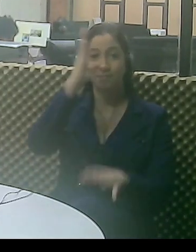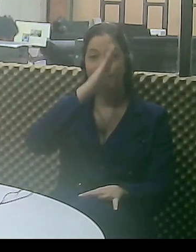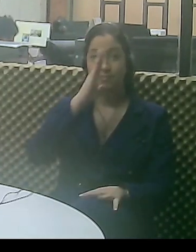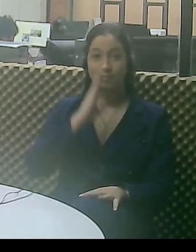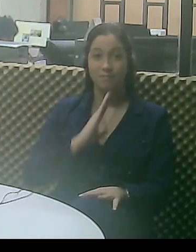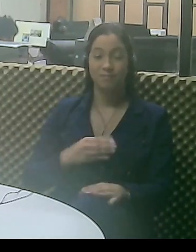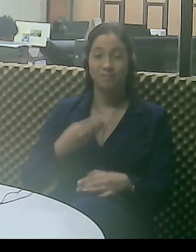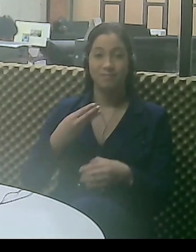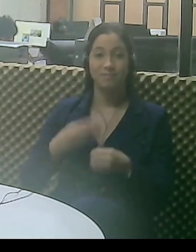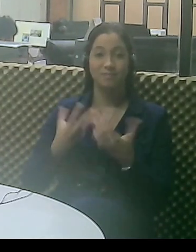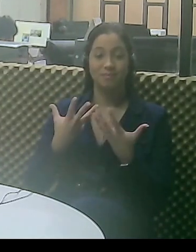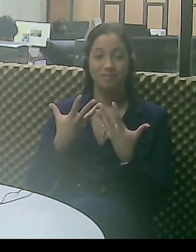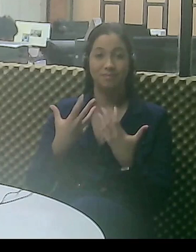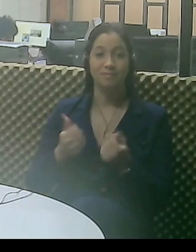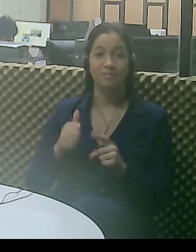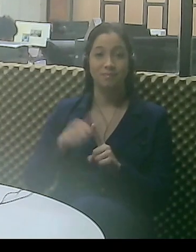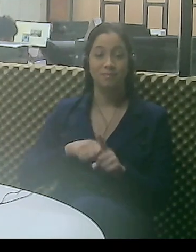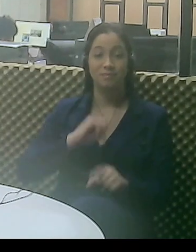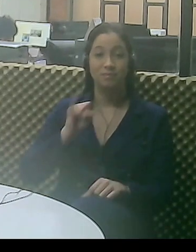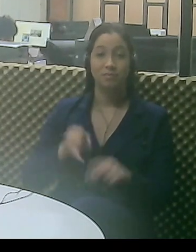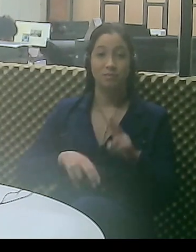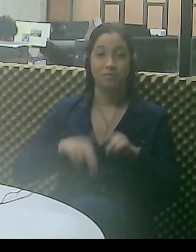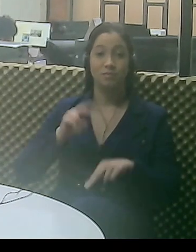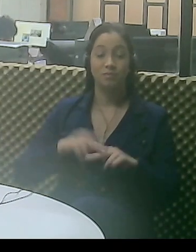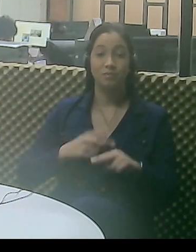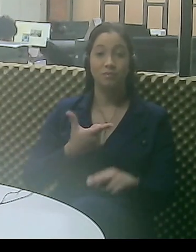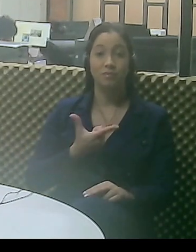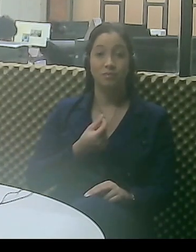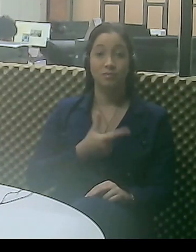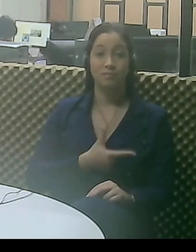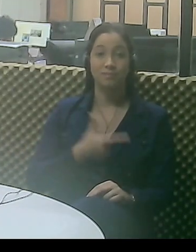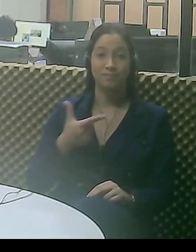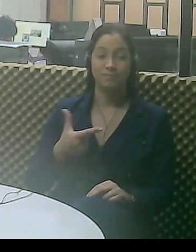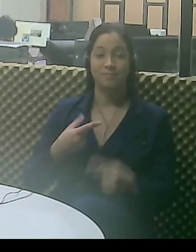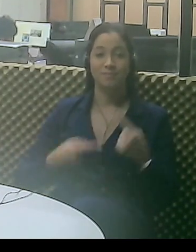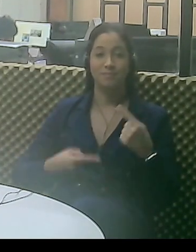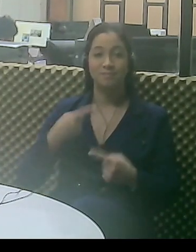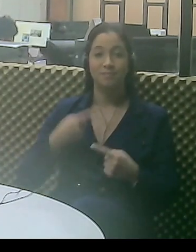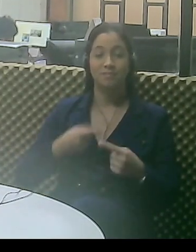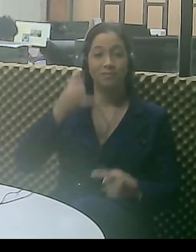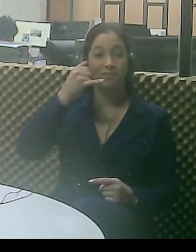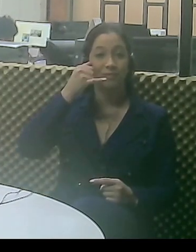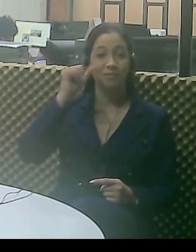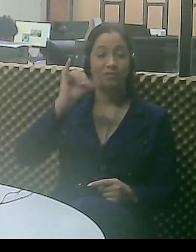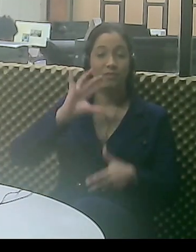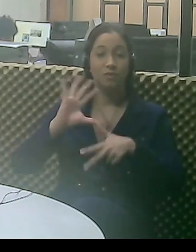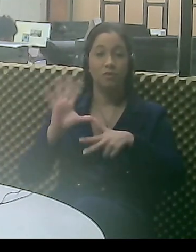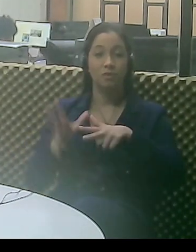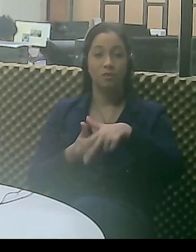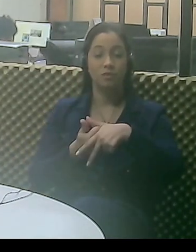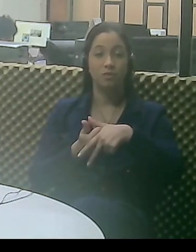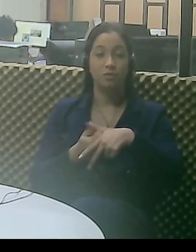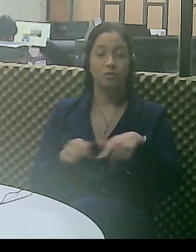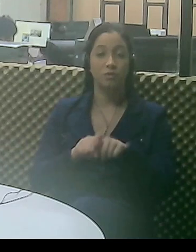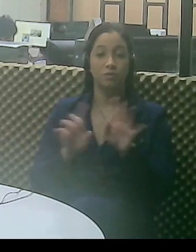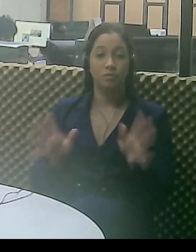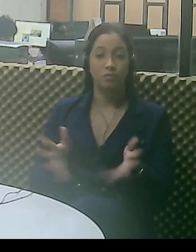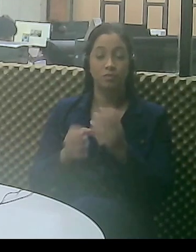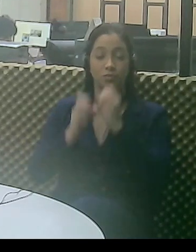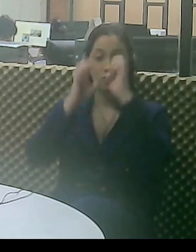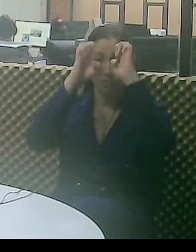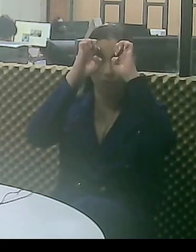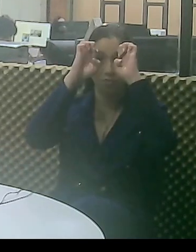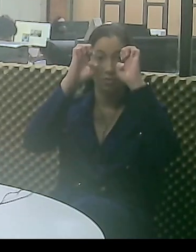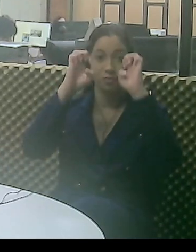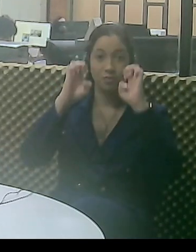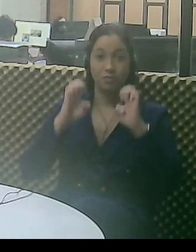qual o município aderiu em junho de 2022, como parte da política de prevenção à corrupção e promoção da